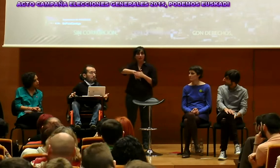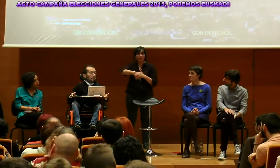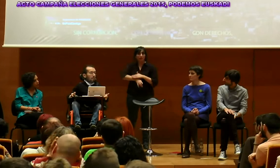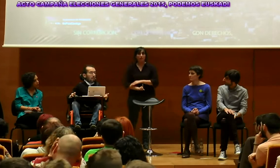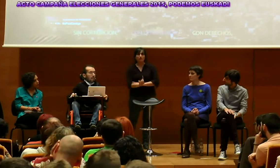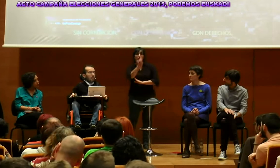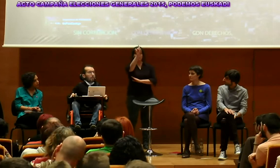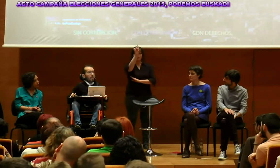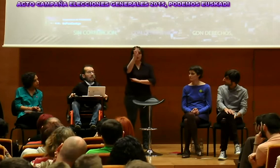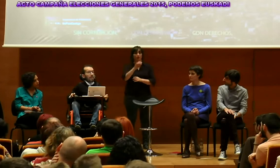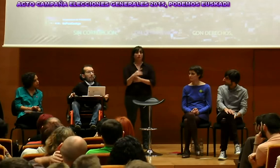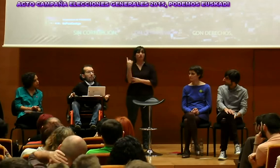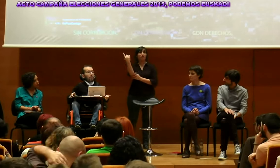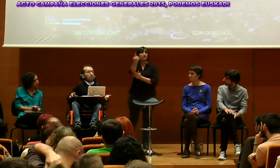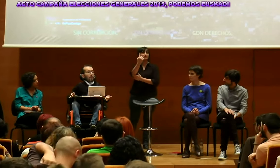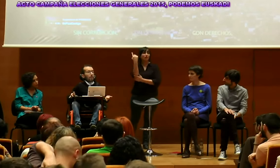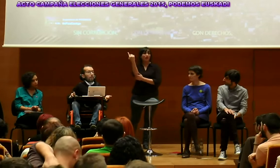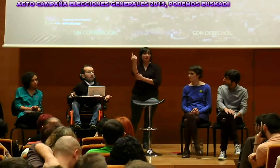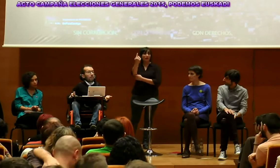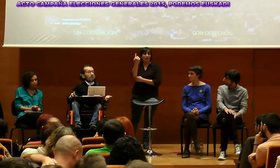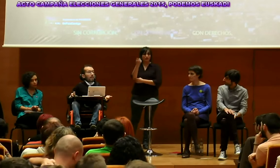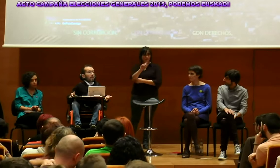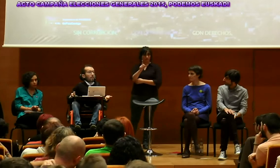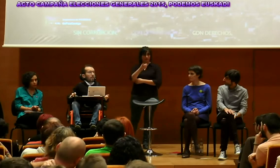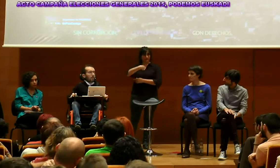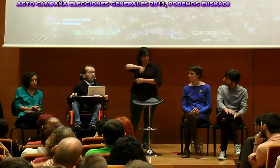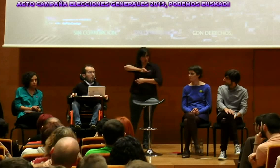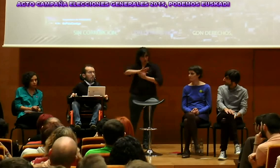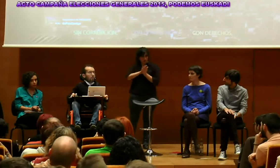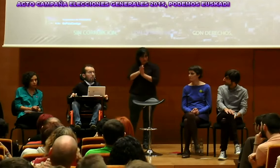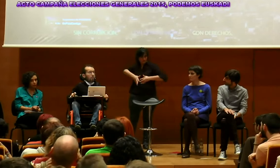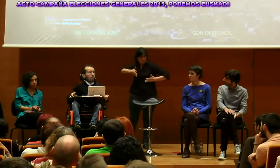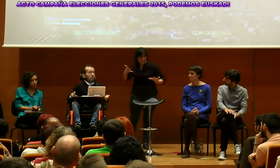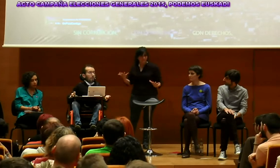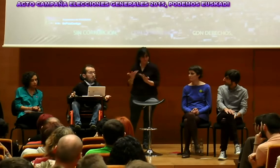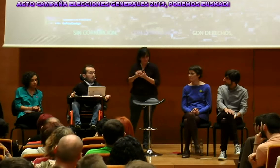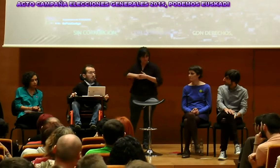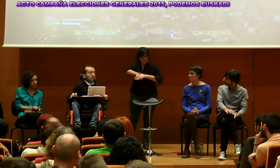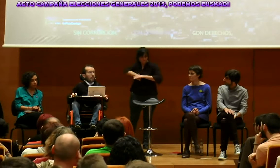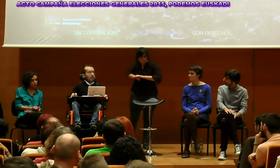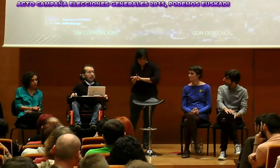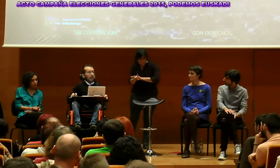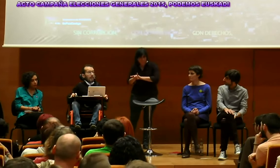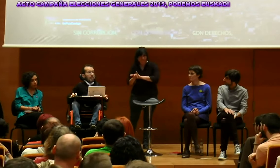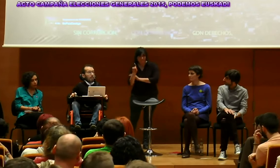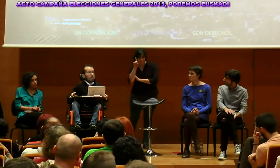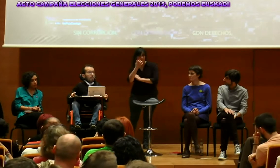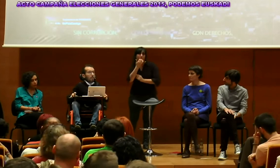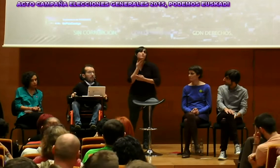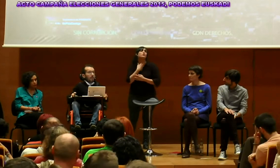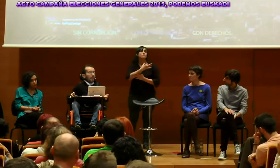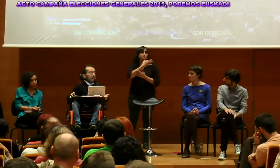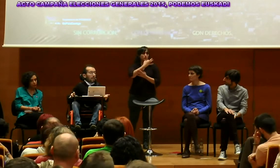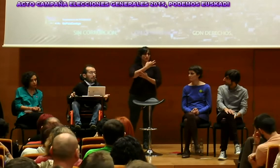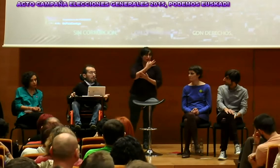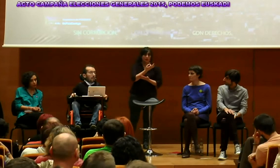sola. Esa curva la estamos empujando desde abajo. Los portavoces nos